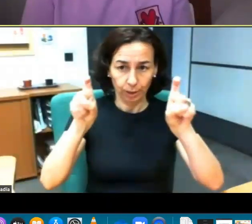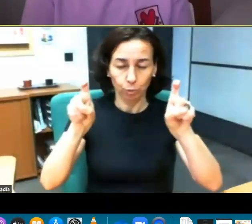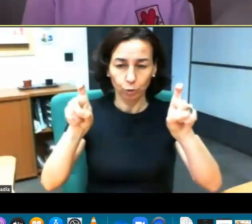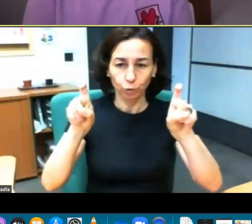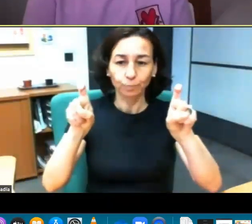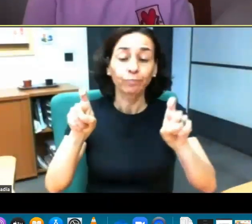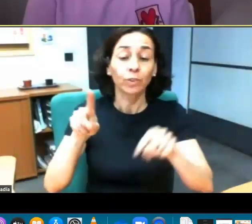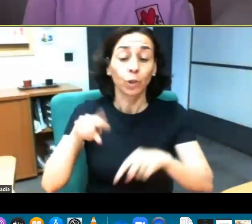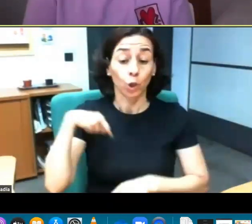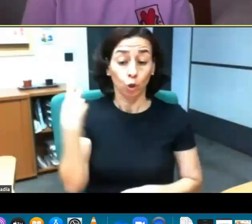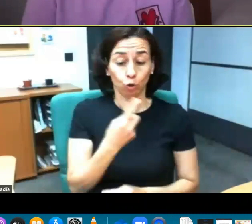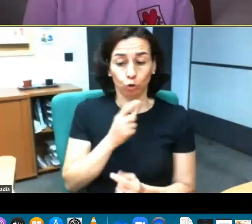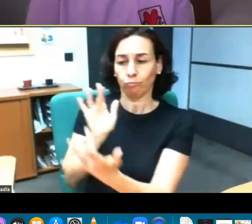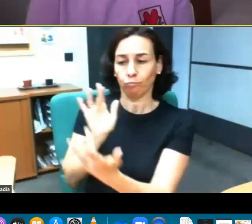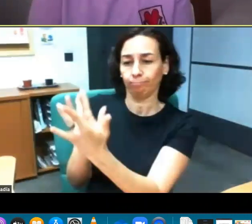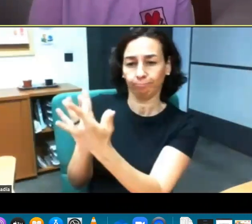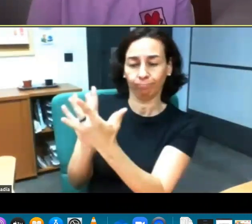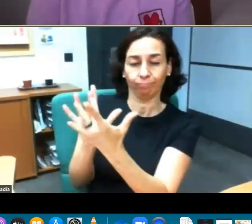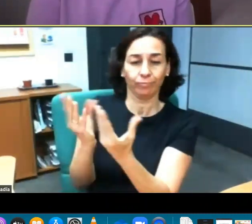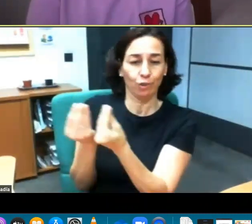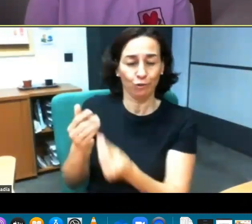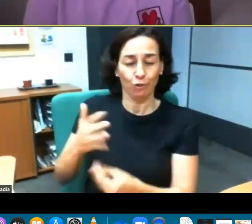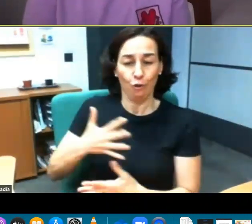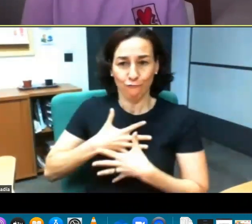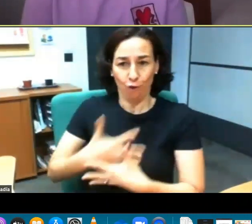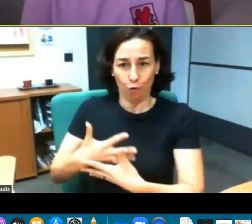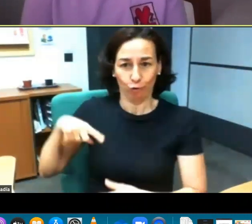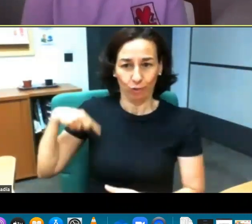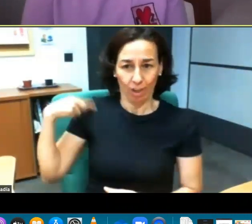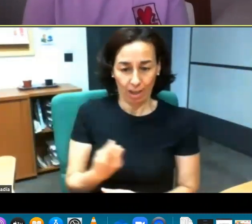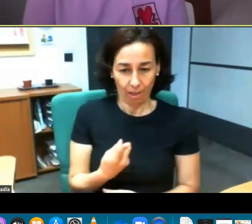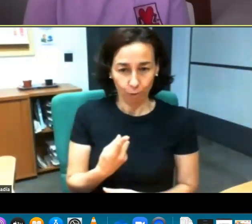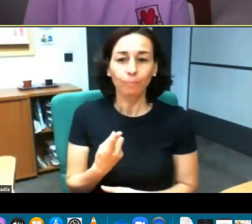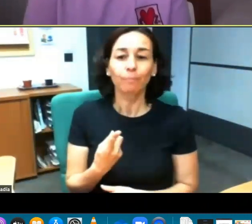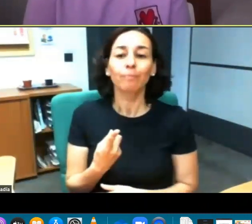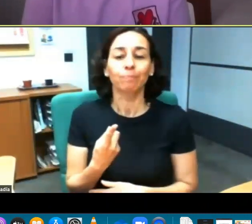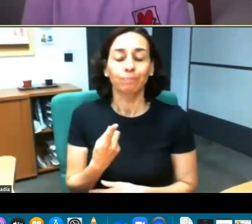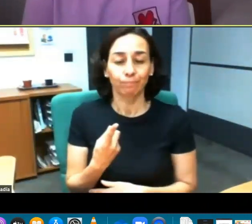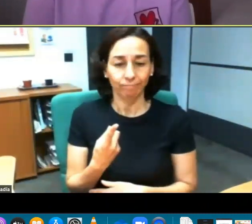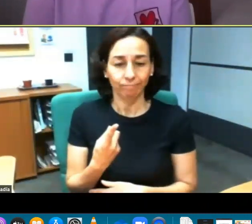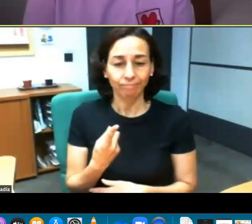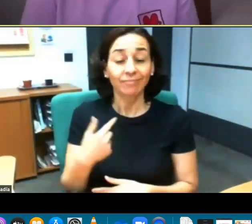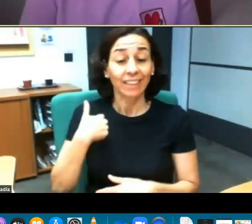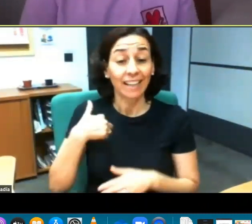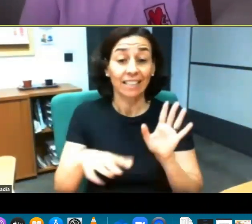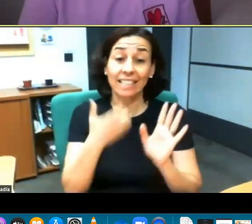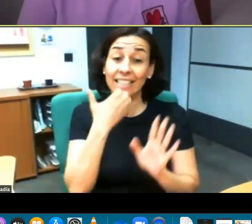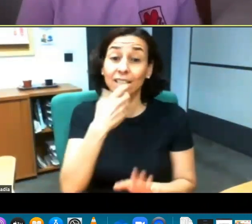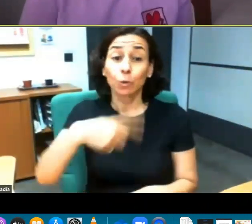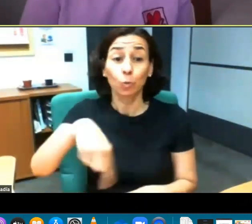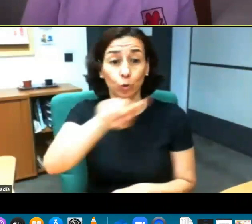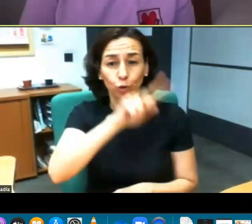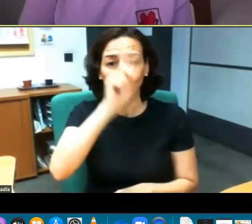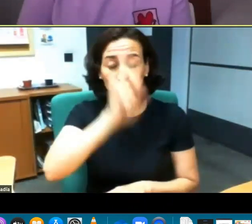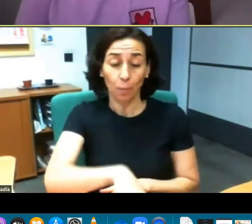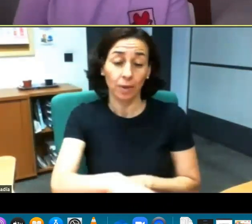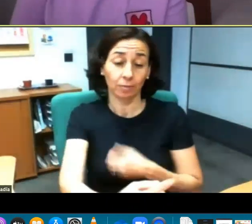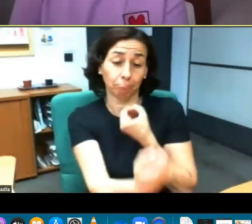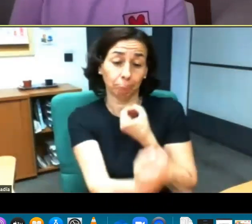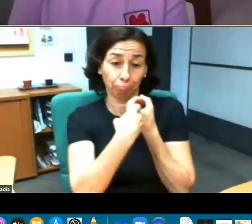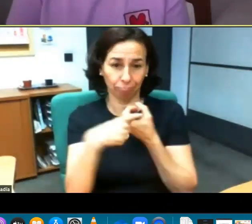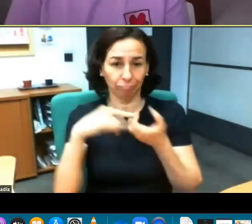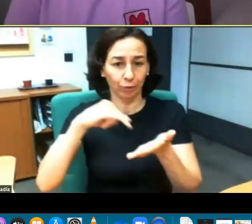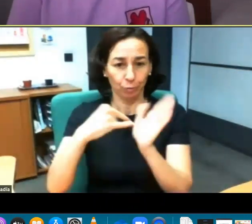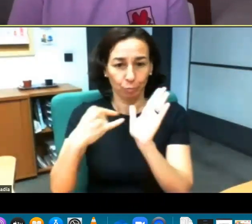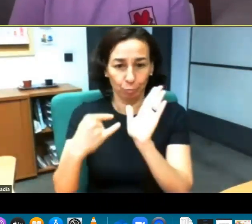contactamos con nuestros voluntarios, contactaremos con vosotros si finalmente decidís animaros a este proyecto,